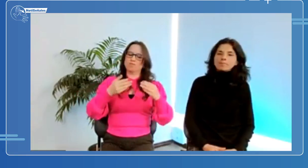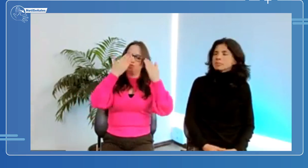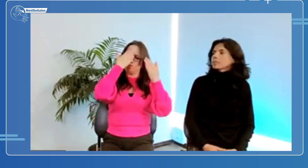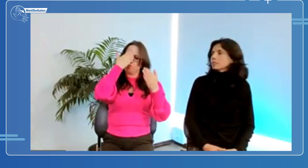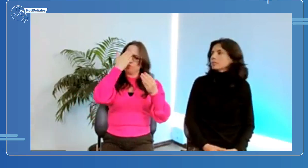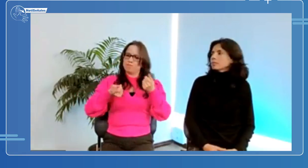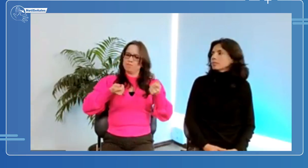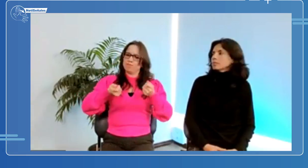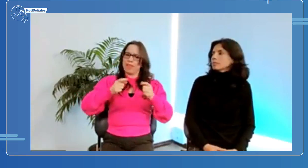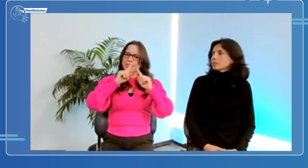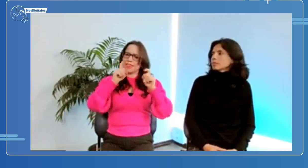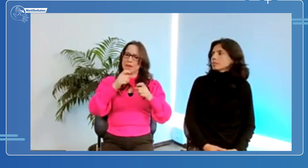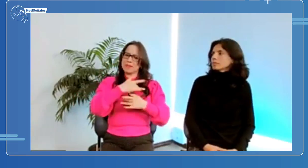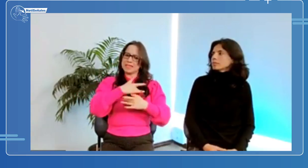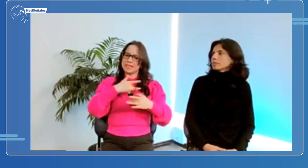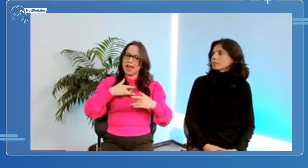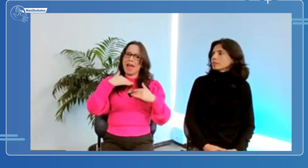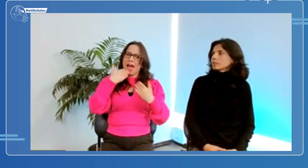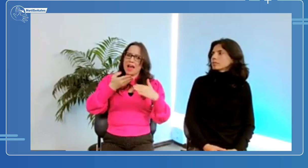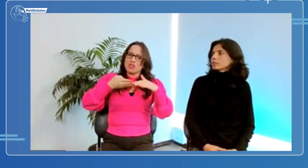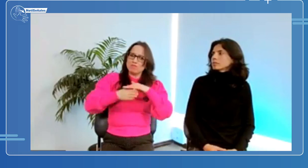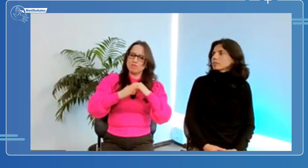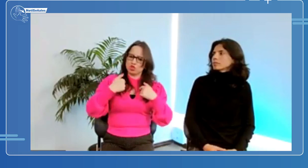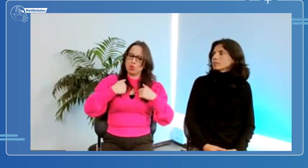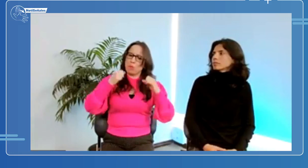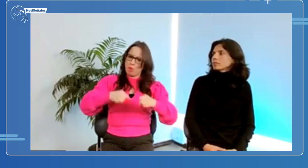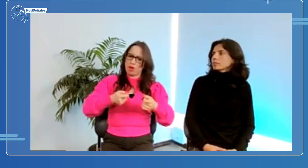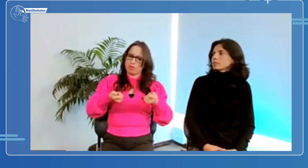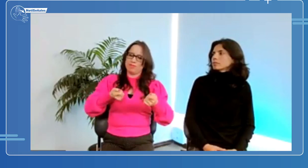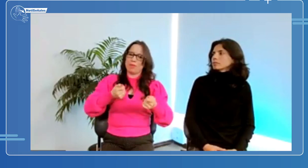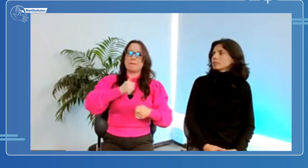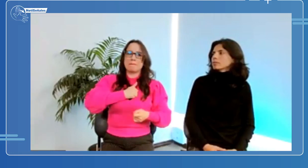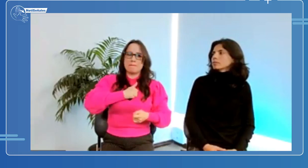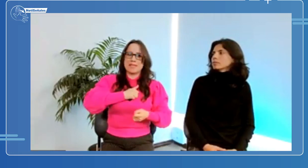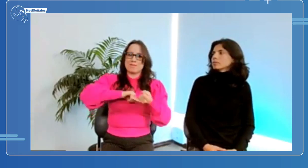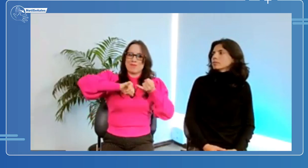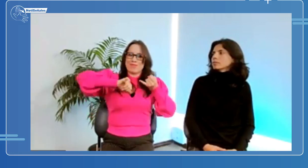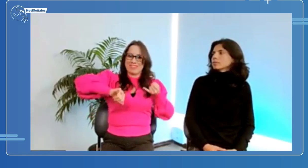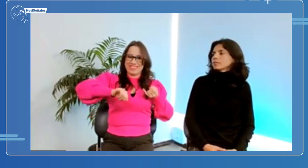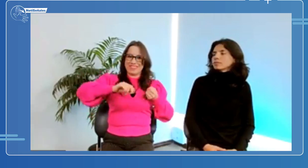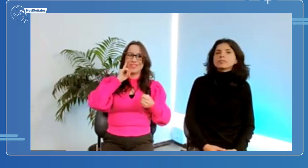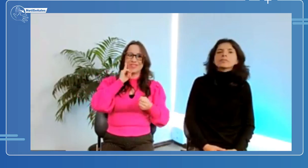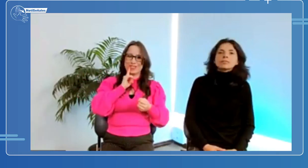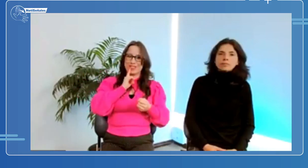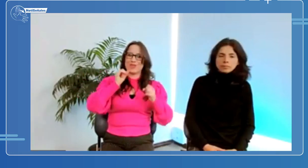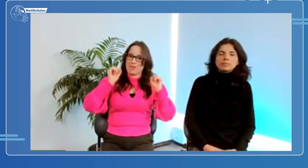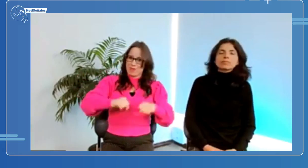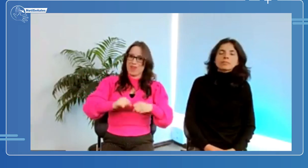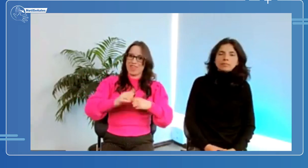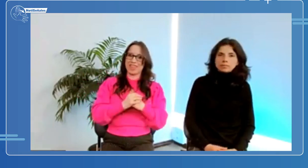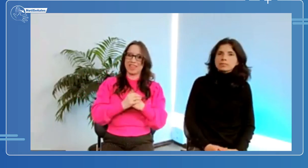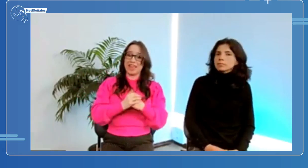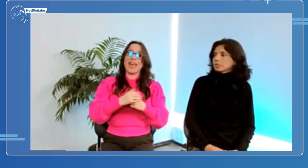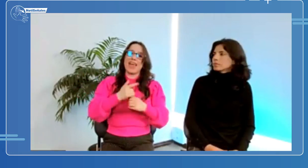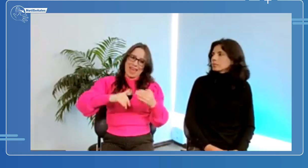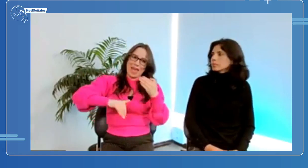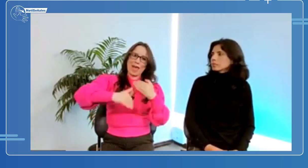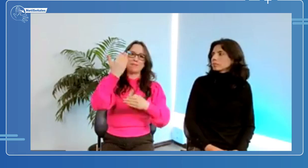no sigamos aceptando terminología que desconocemos, para que podamos decir, vea, puedo ser independiente y hacer los trámites en